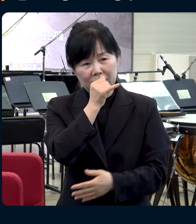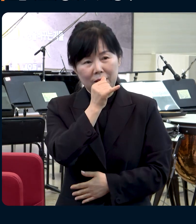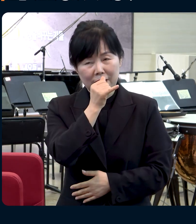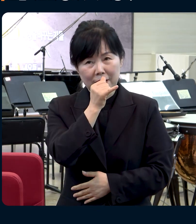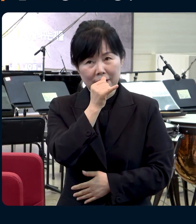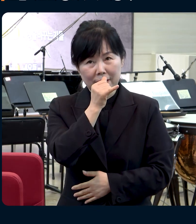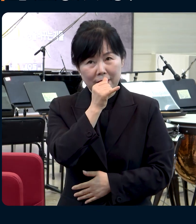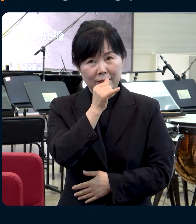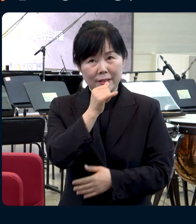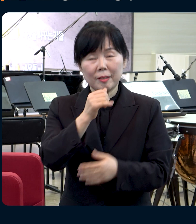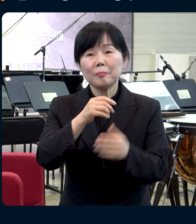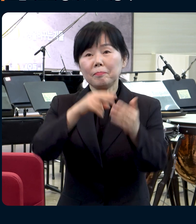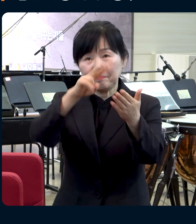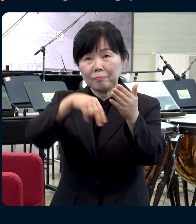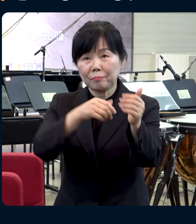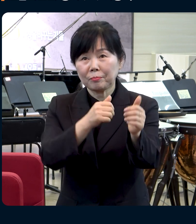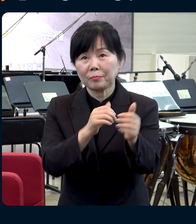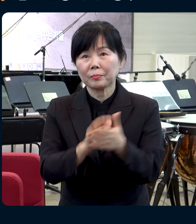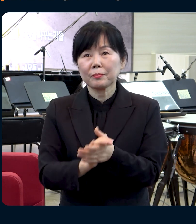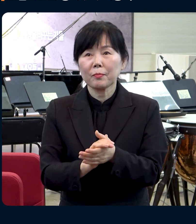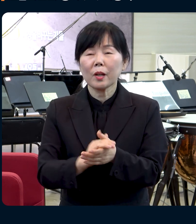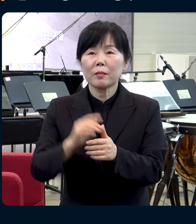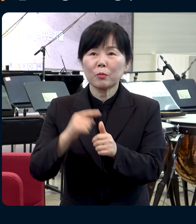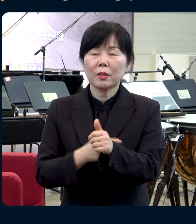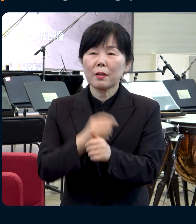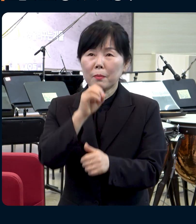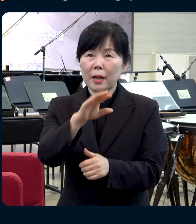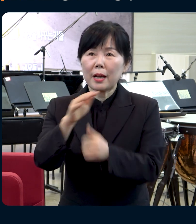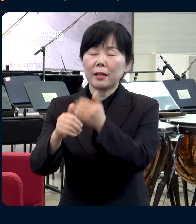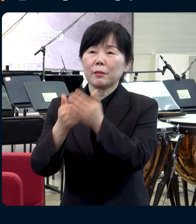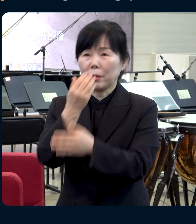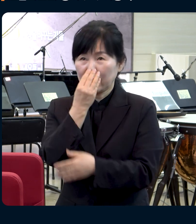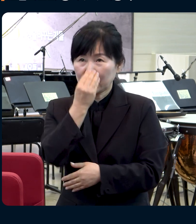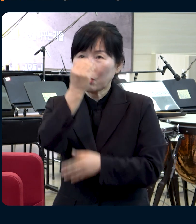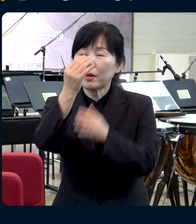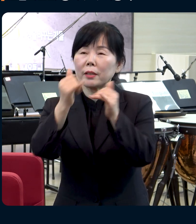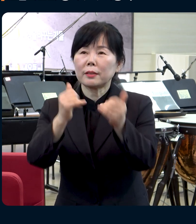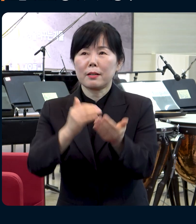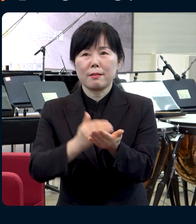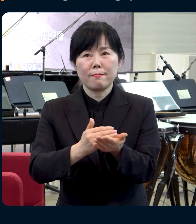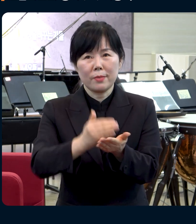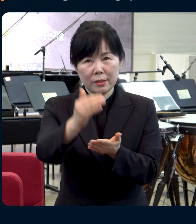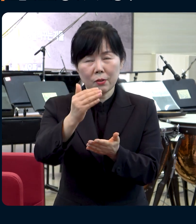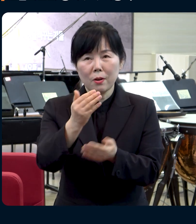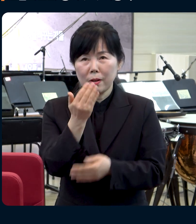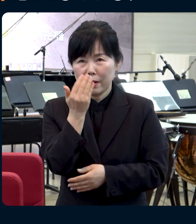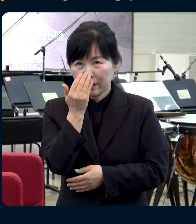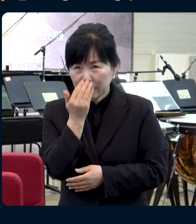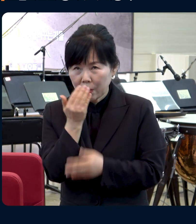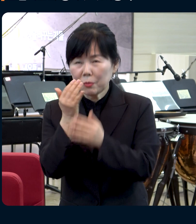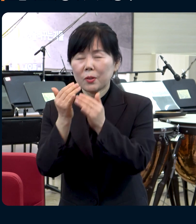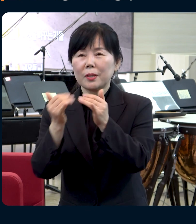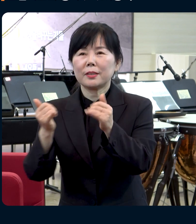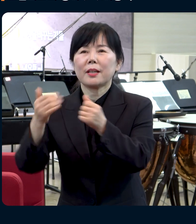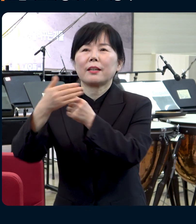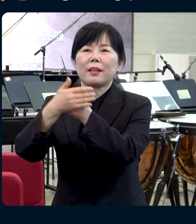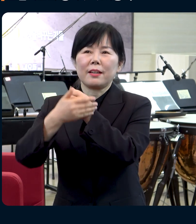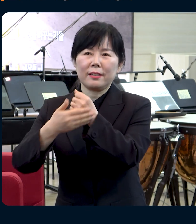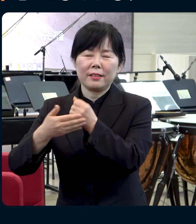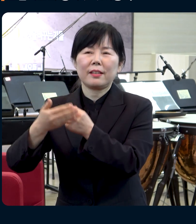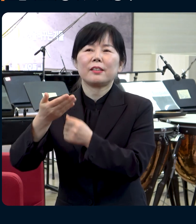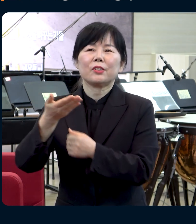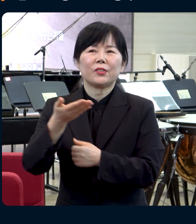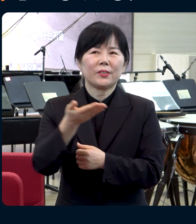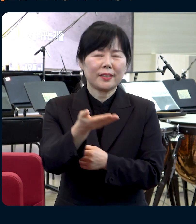같이 한번 읽어볼까요? 시작. 그러므로 일러스되 하나님이 교만한 자를 물리치시고 겸손한